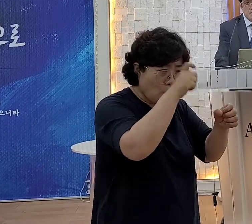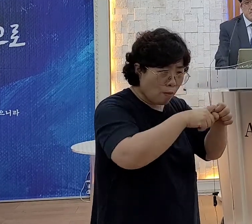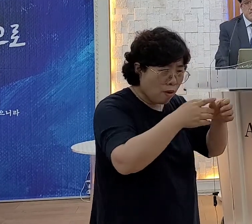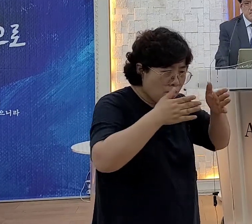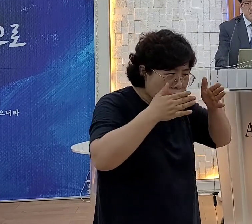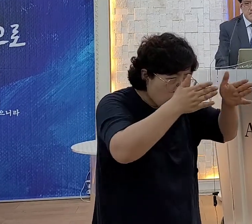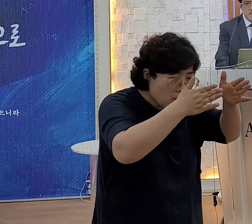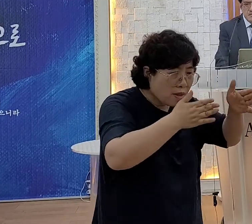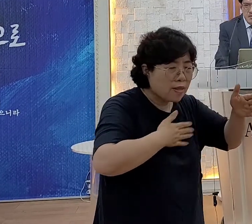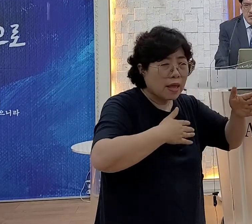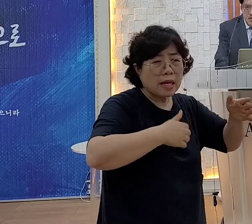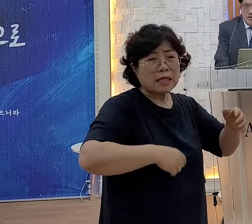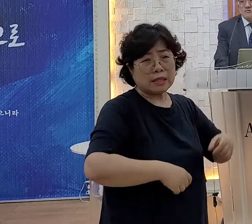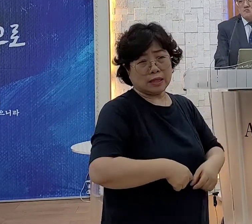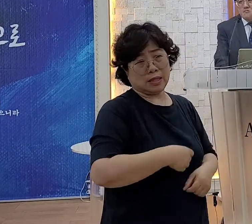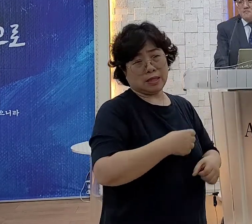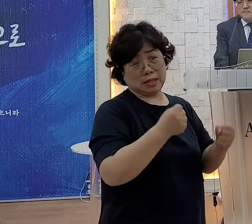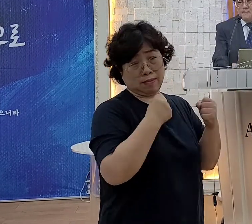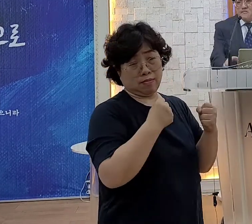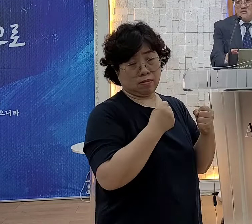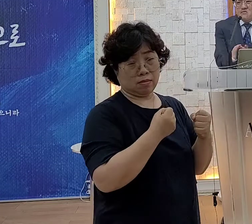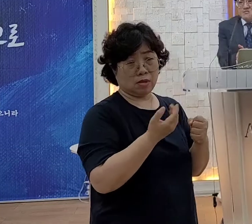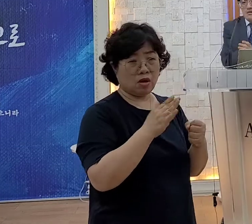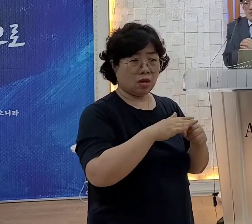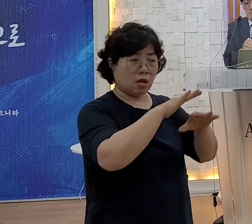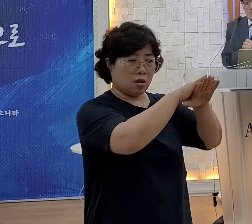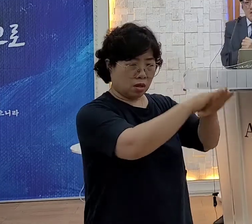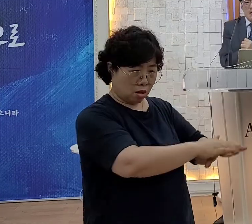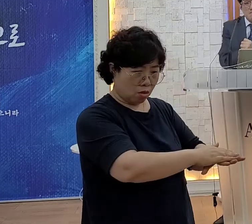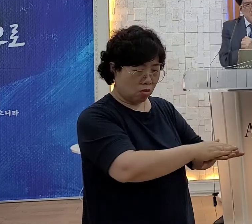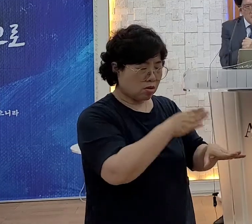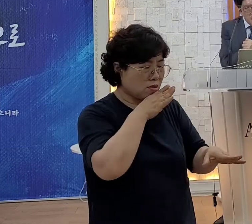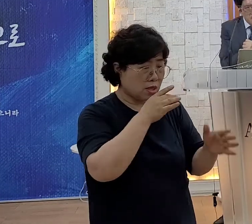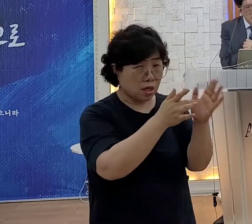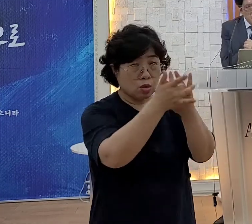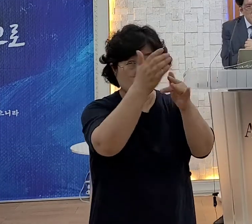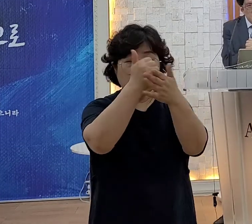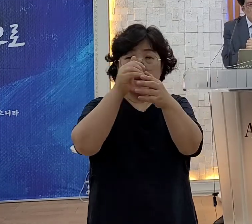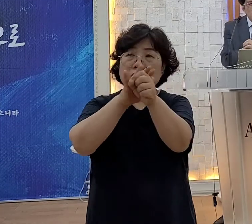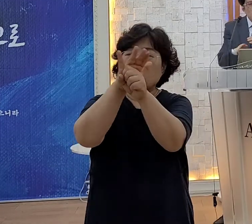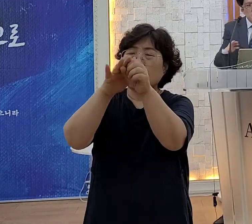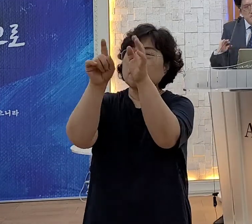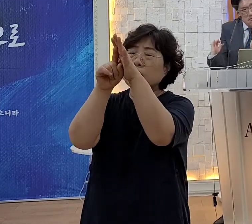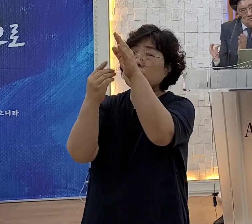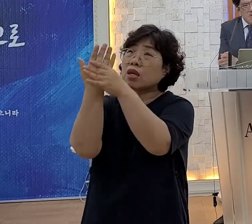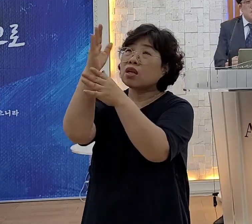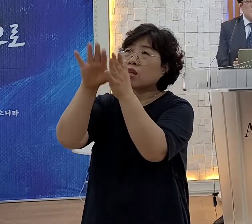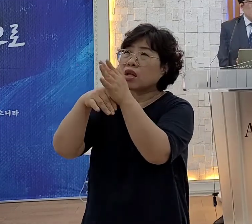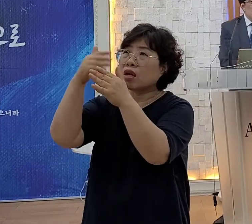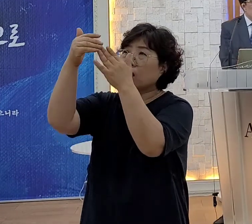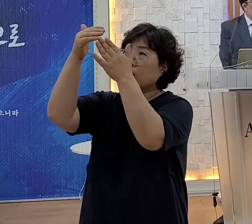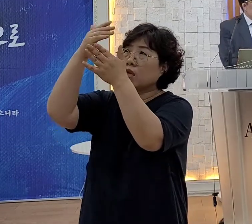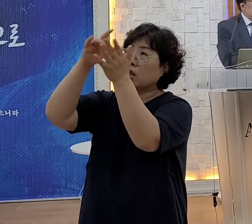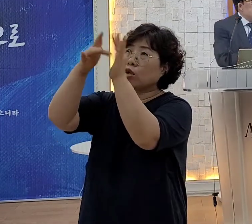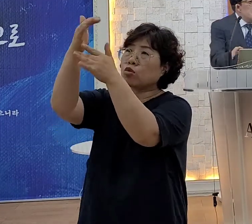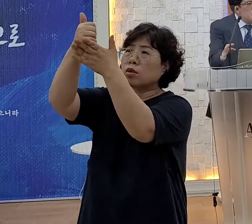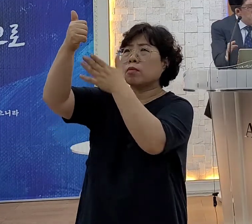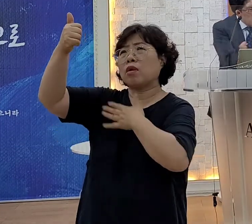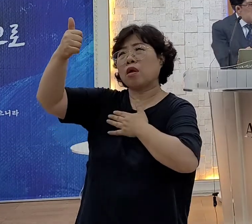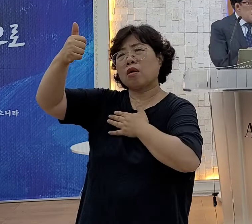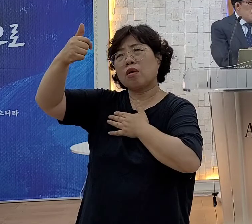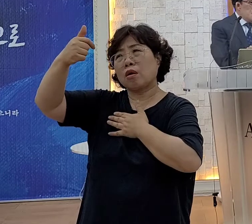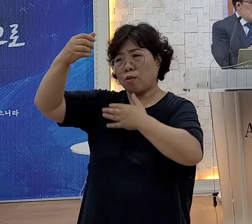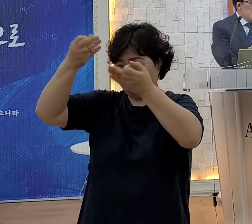의지라. 그런데 그게 아니고 진짜 예수를 사랑하고 믿게 되면 그분이 뭘 원하실까? 그분이